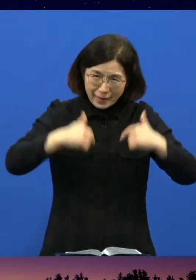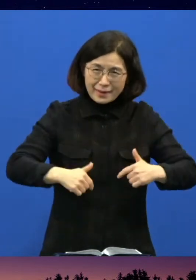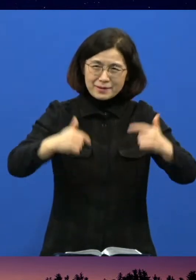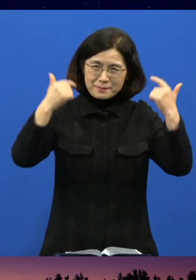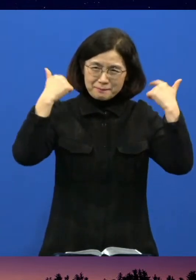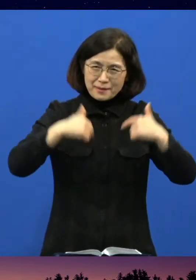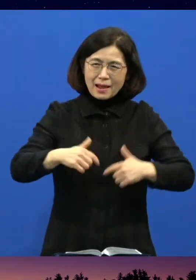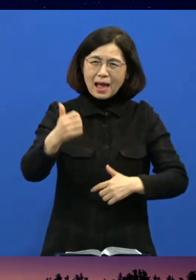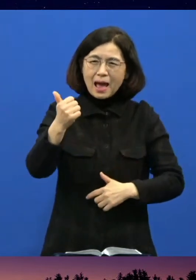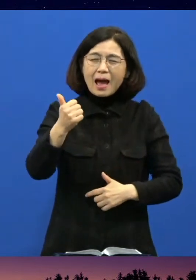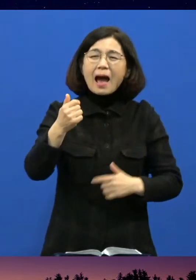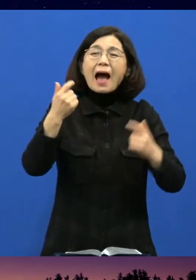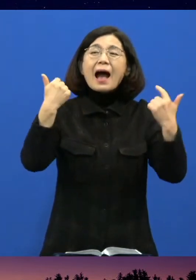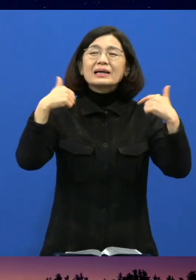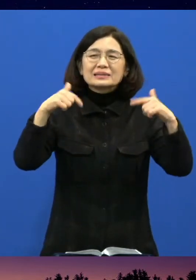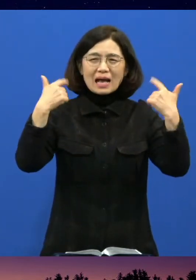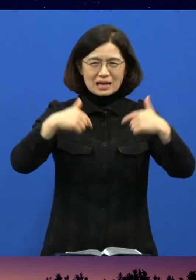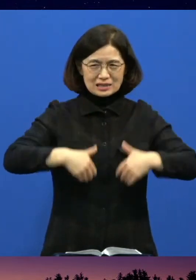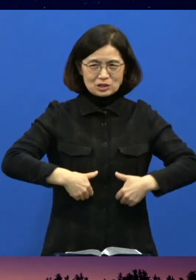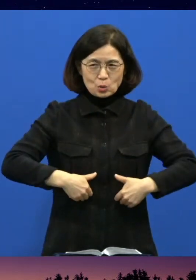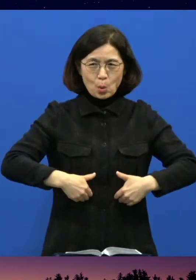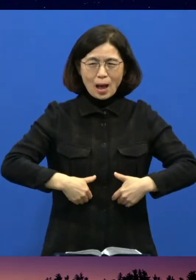여러분, 여기 항상이라는 단어는 뭐예요?